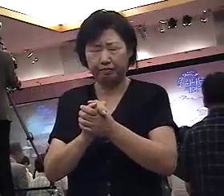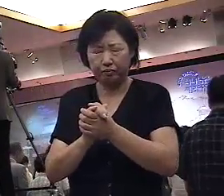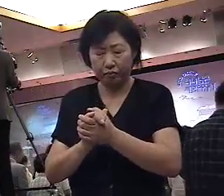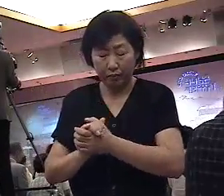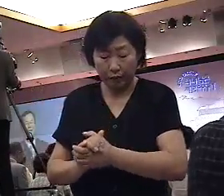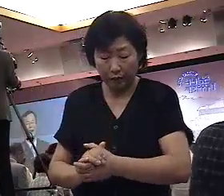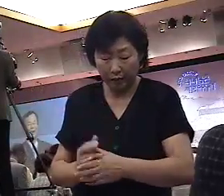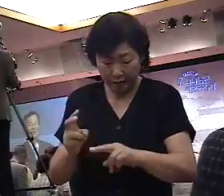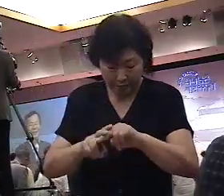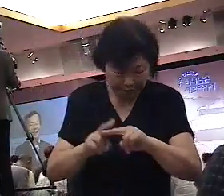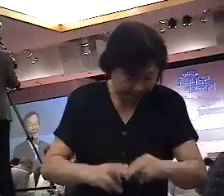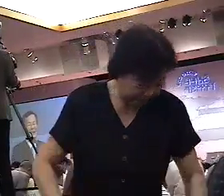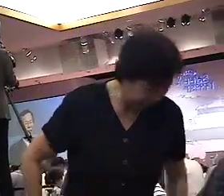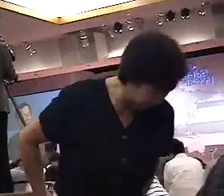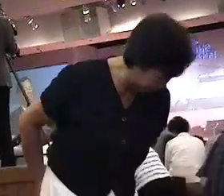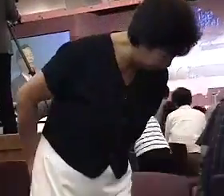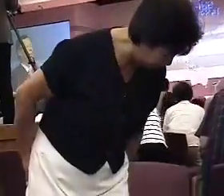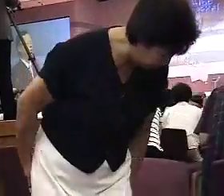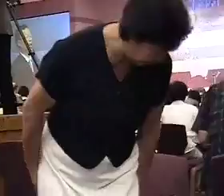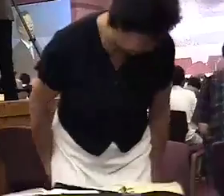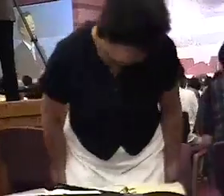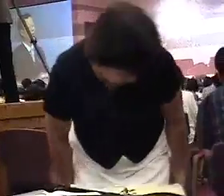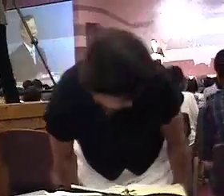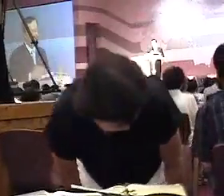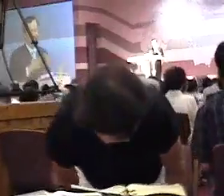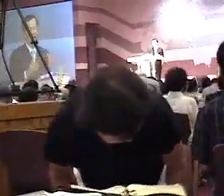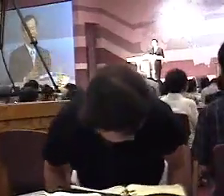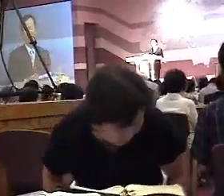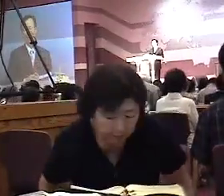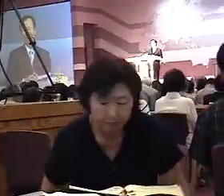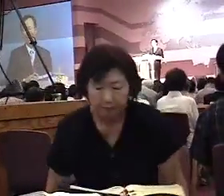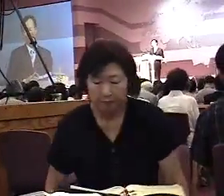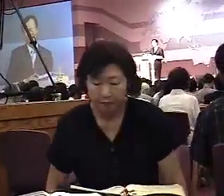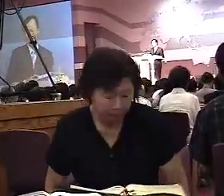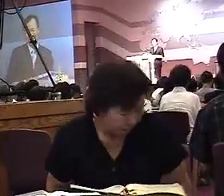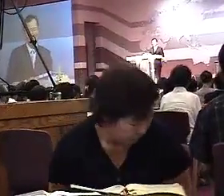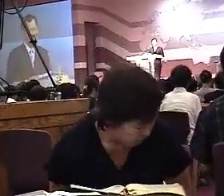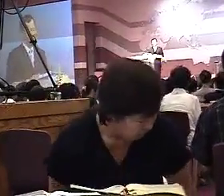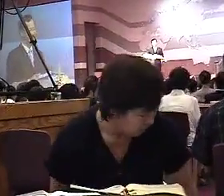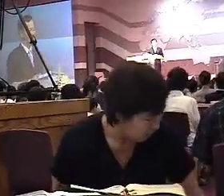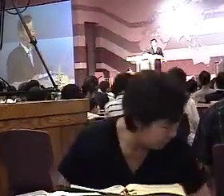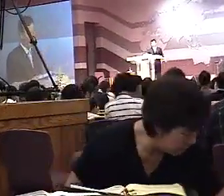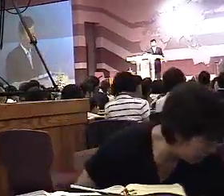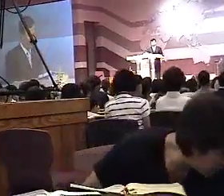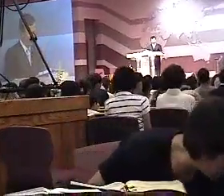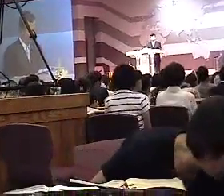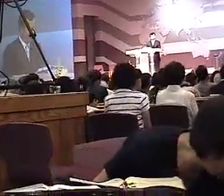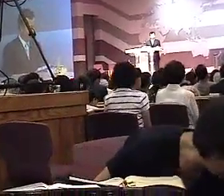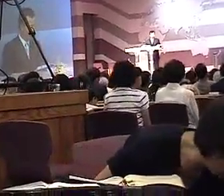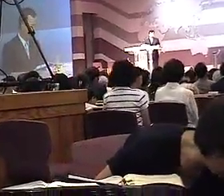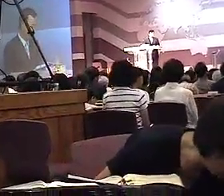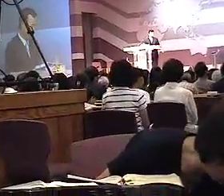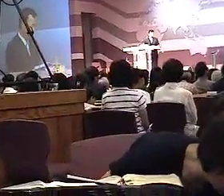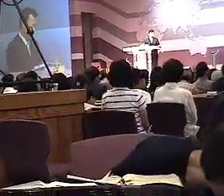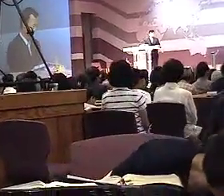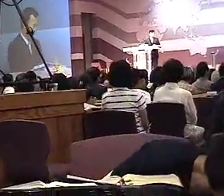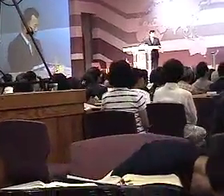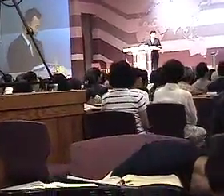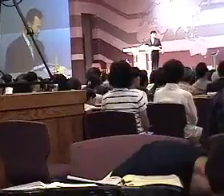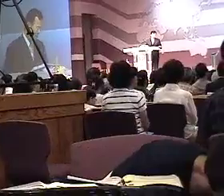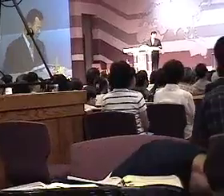아멘. 앉아주시기 바랍니다. 우리 이 시간 계속하여 우리의 헌금으로 하나님께 예배 드리기를 원합니다.